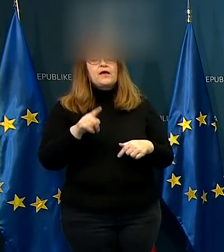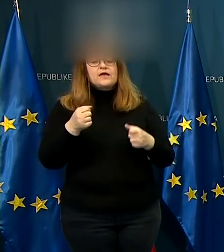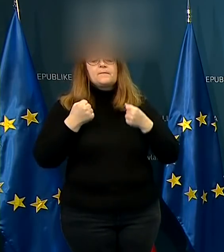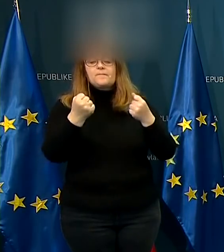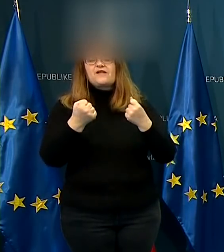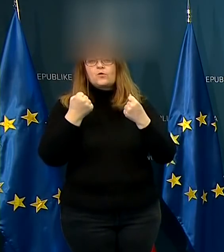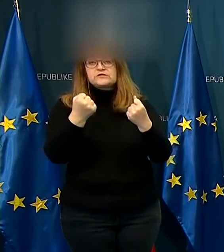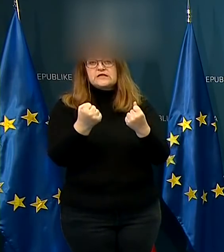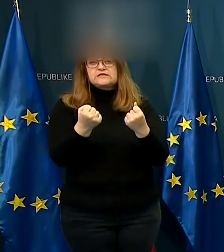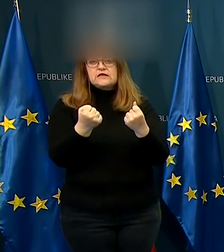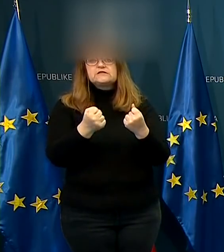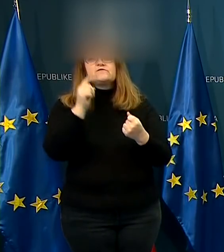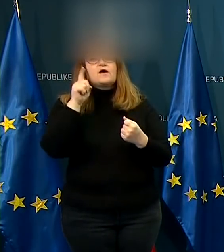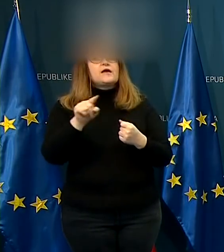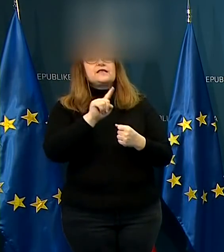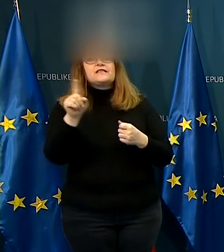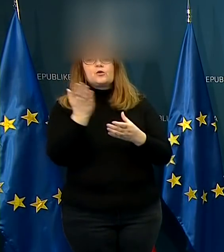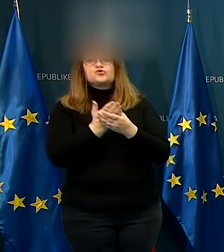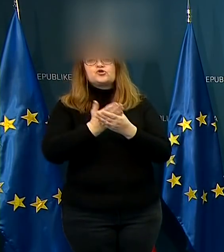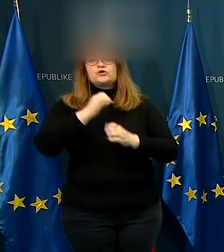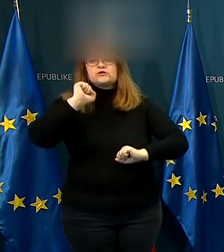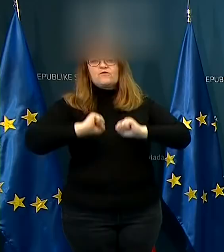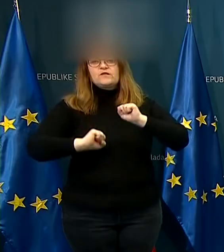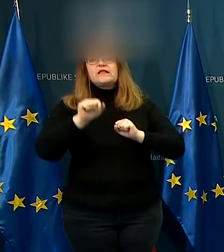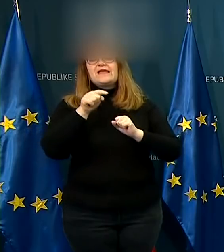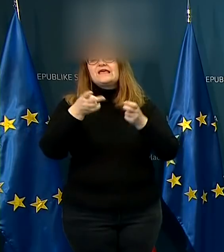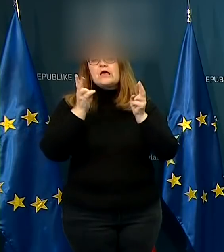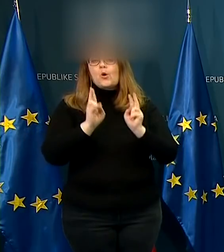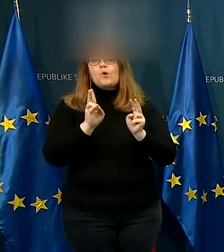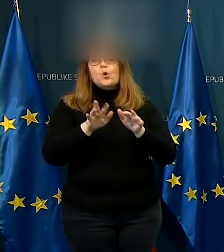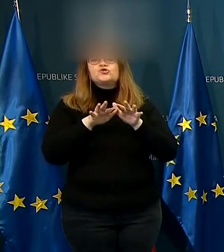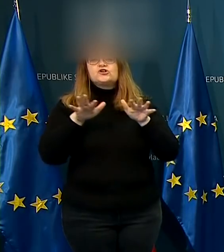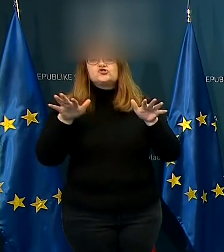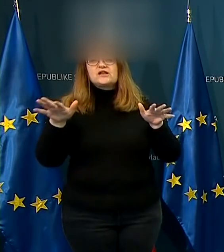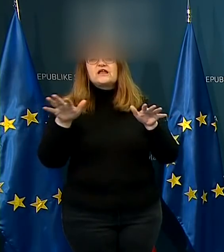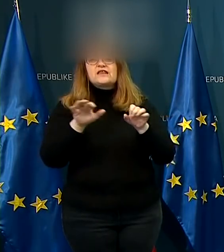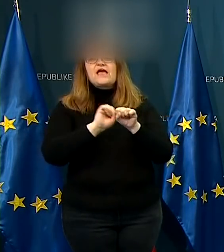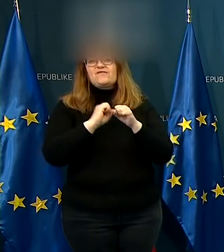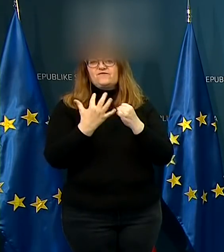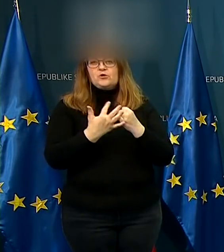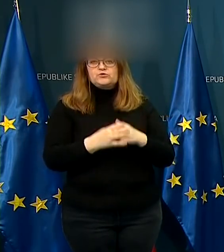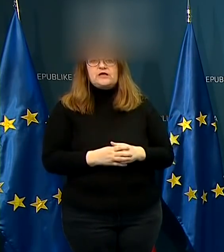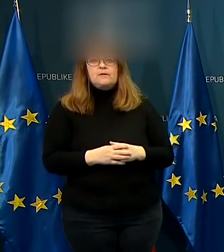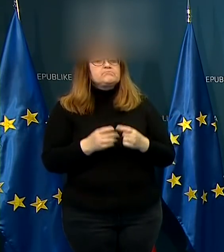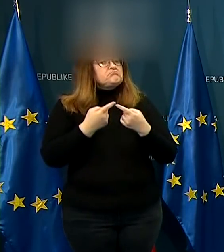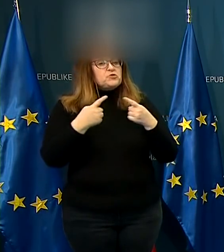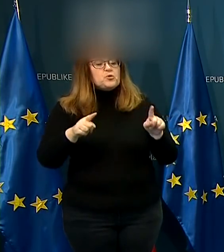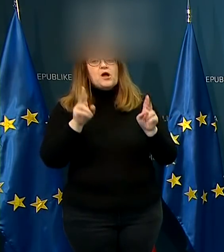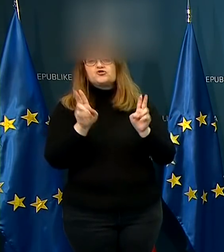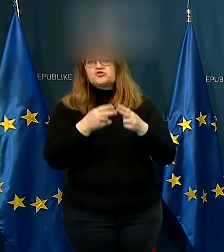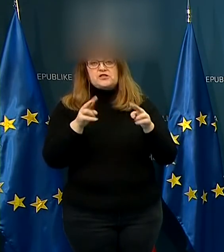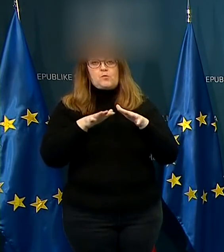prevozna sredstva in neustrezno vedenje, ki omogoča širjenje virusa. Sicer se ne more